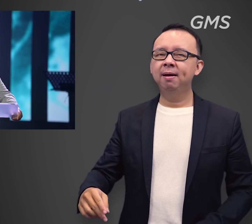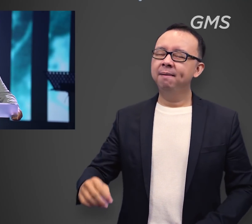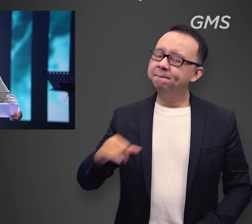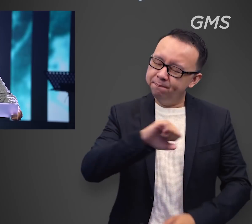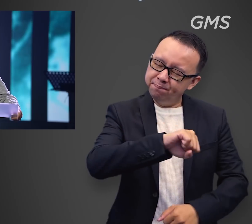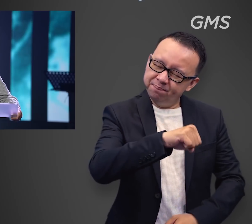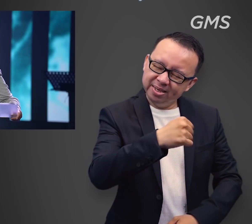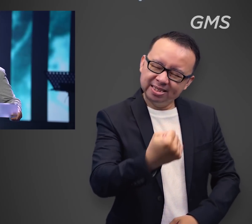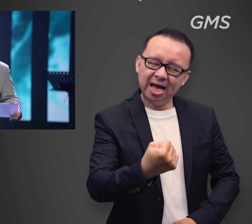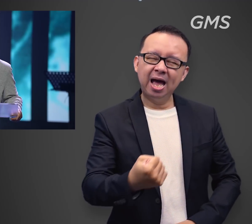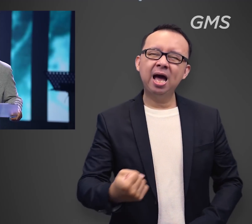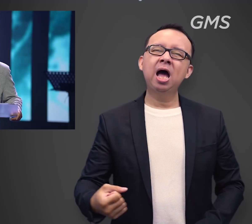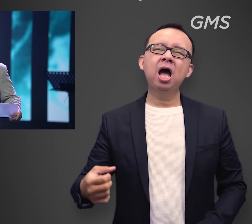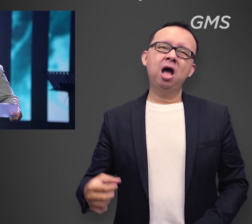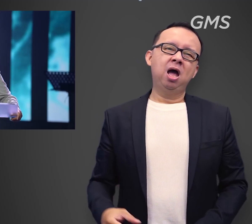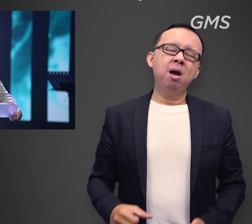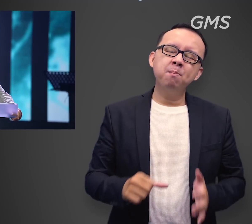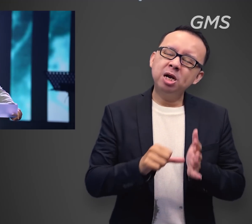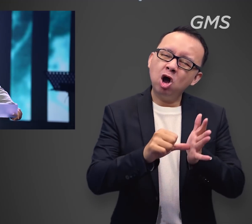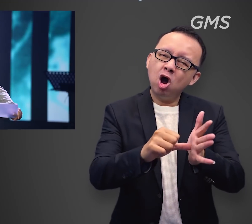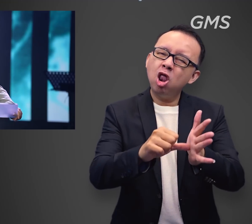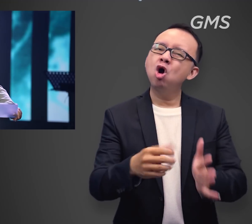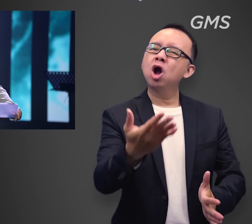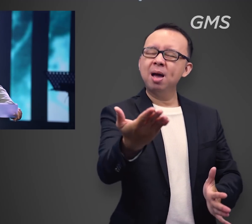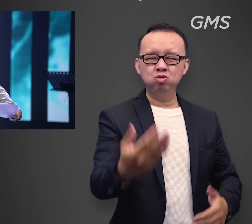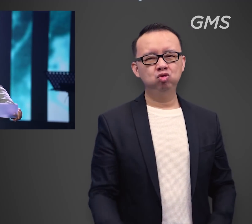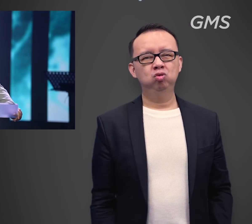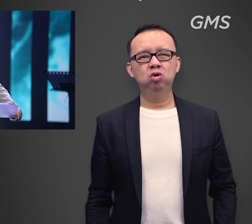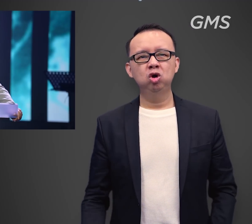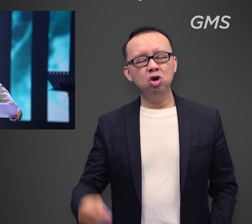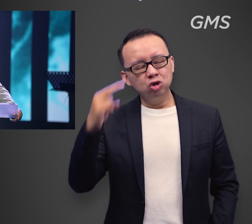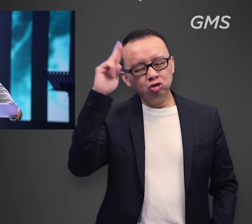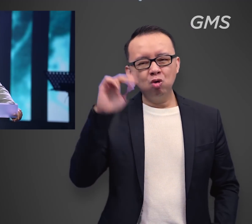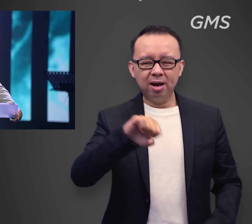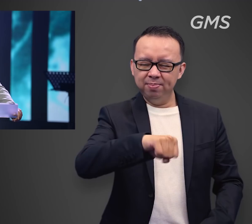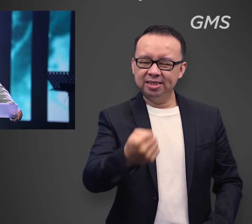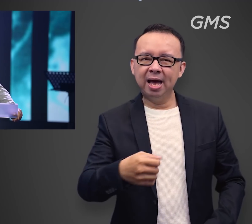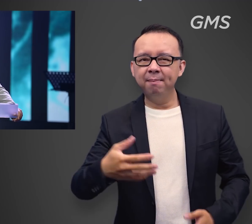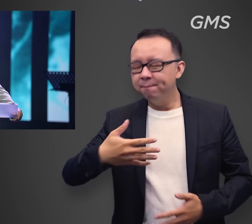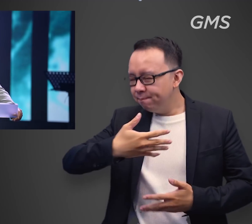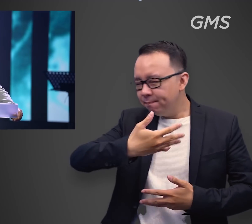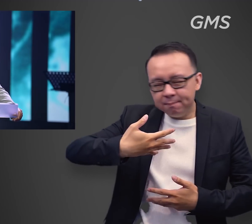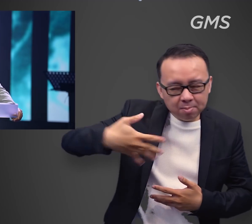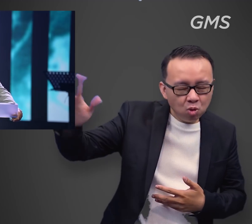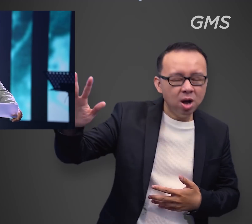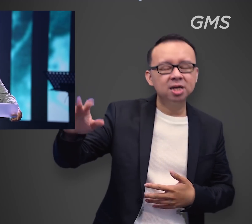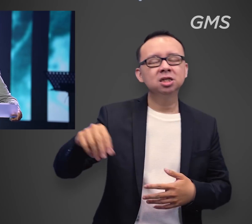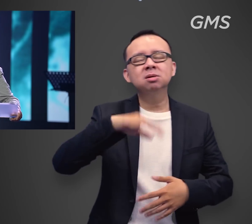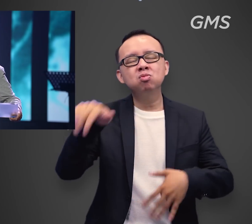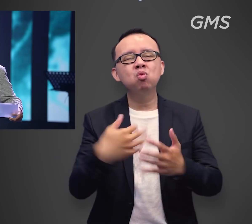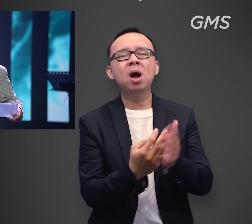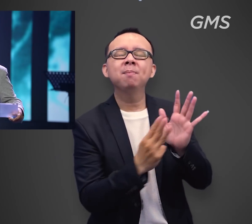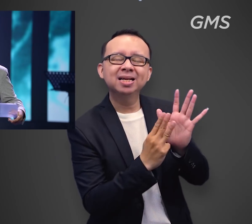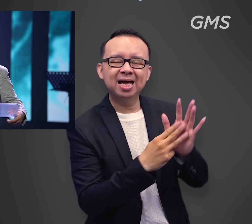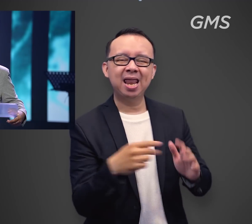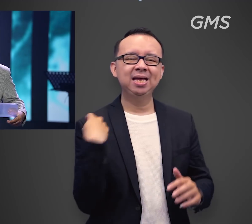Anda percaya bahwa Tuhan sanggup meluputkan kita dari semua tindakan maut yang akan menimpa kehidupan kita. Kita